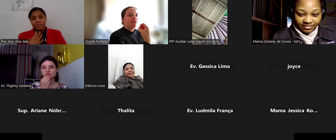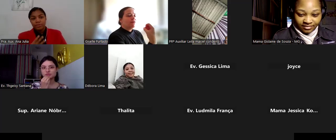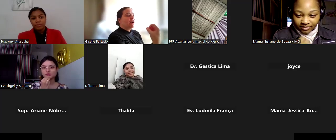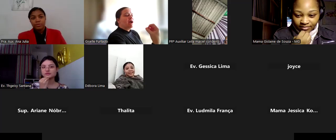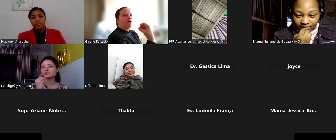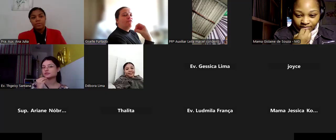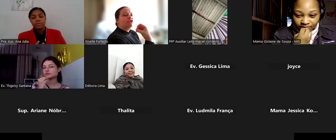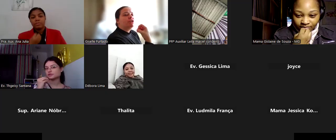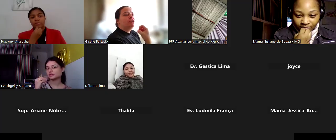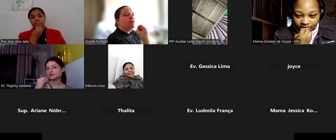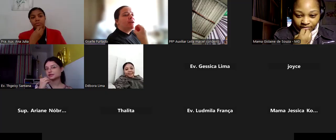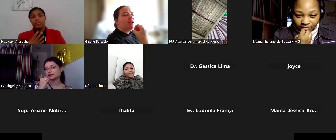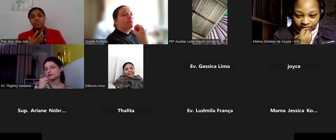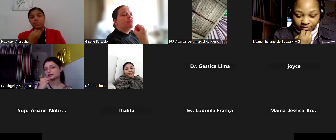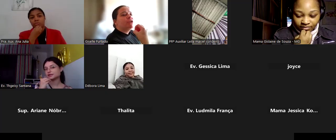Ó, a mão fechadinha, ela abre no queixo.